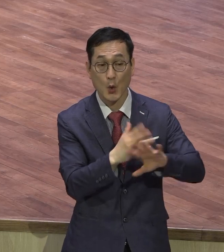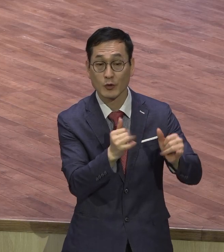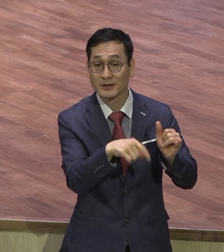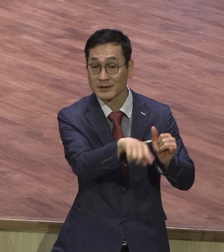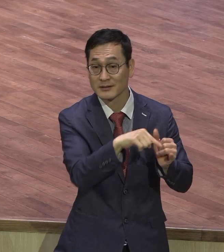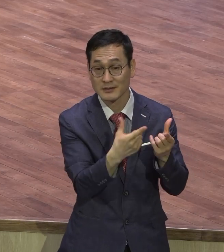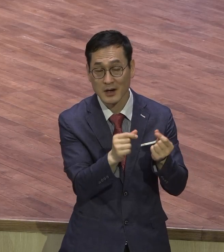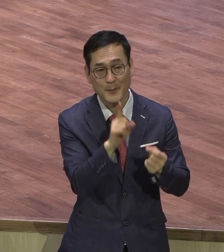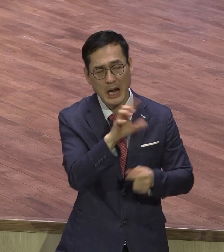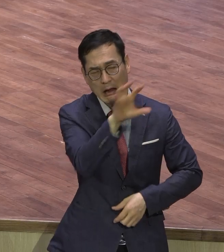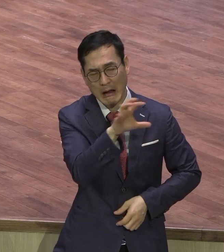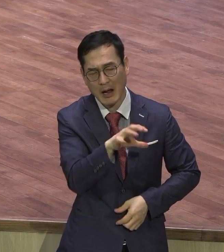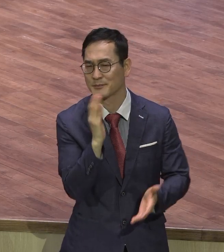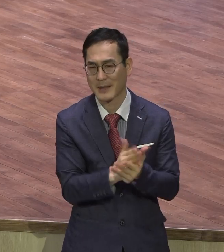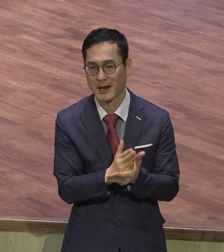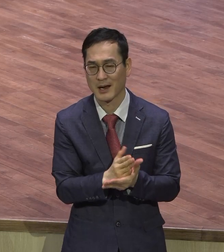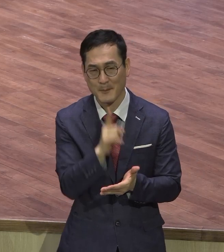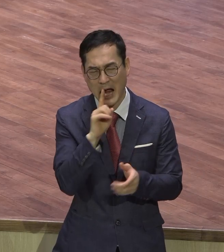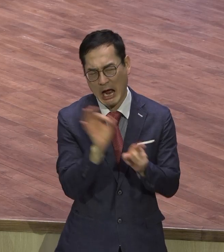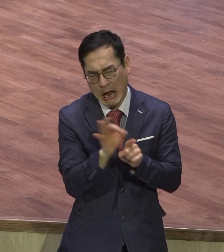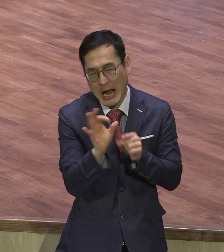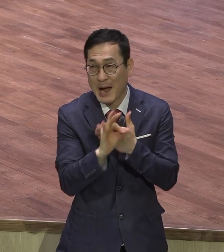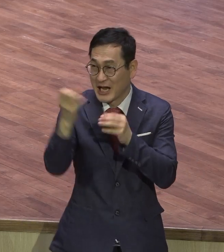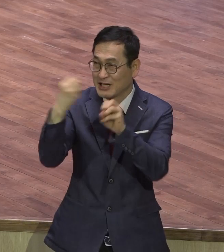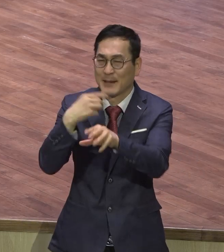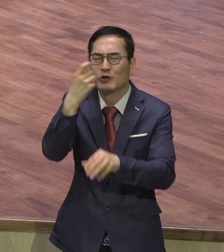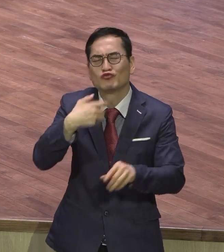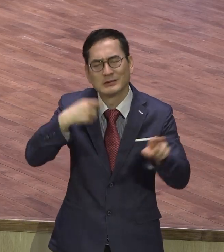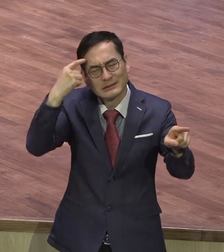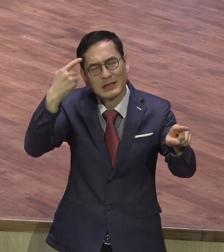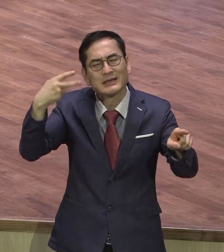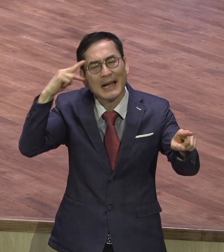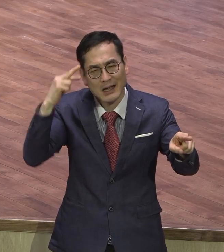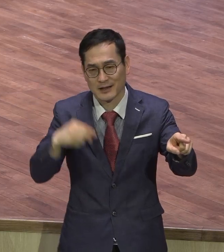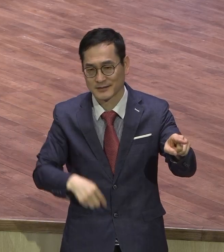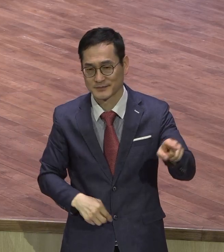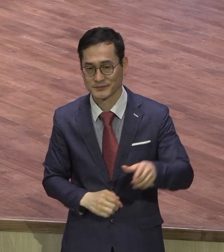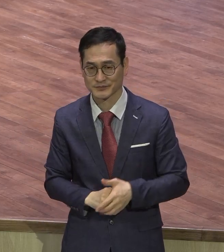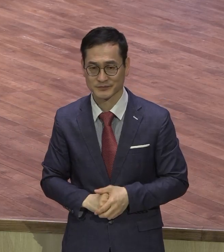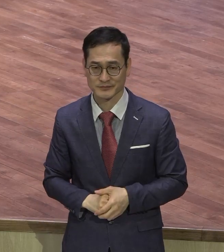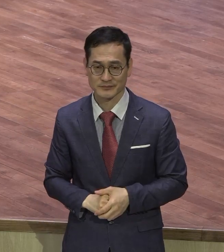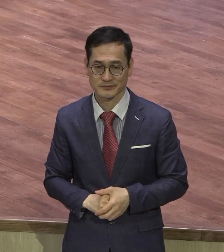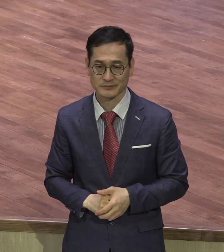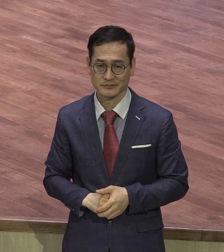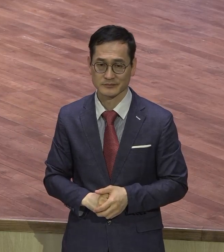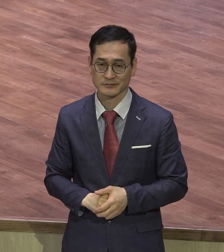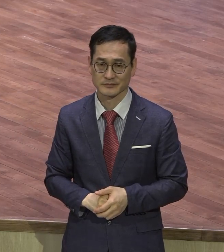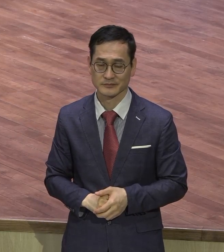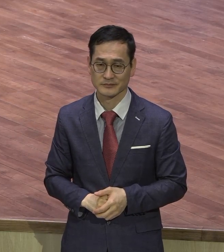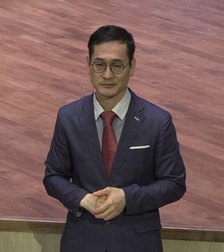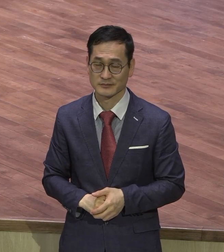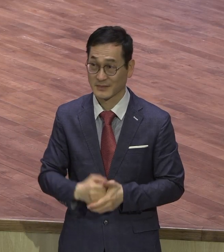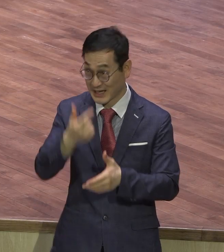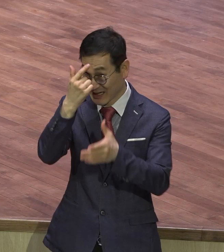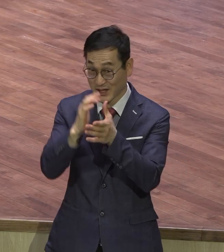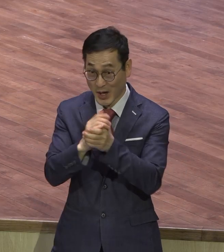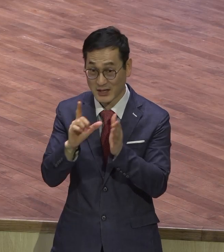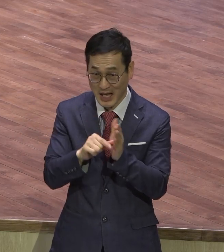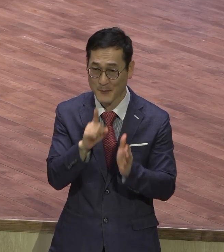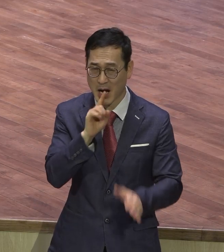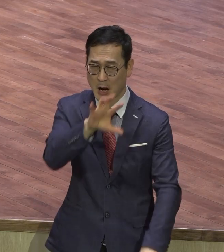줄 생각하느니라. 예수님께서는 우리가 기도할 때 이방인들처럼 중언부언해서는 안 된다는